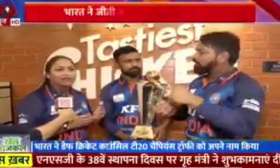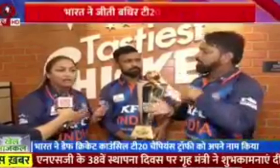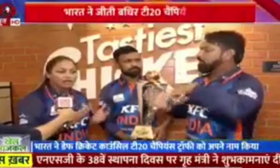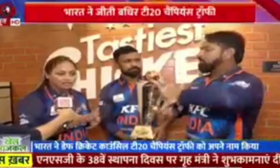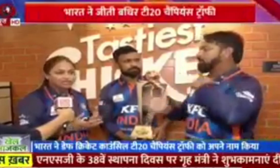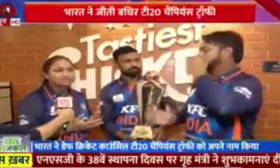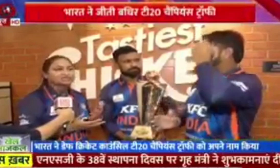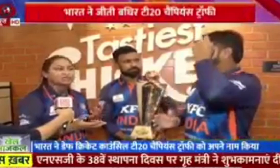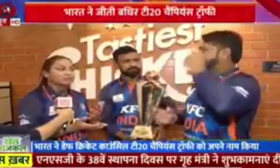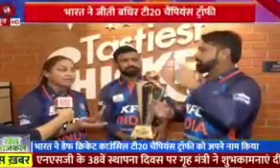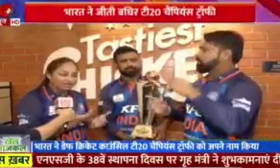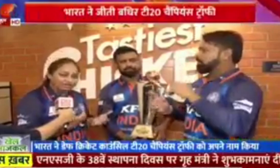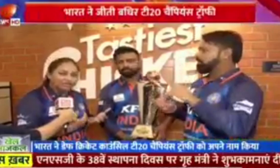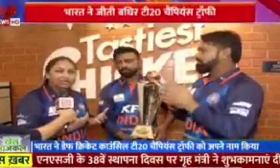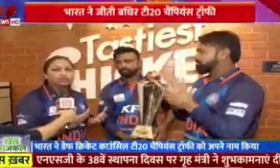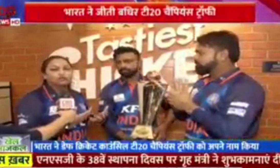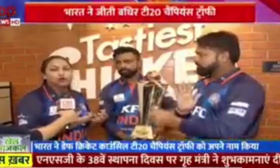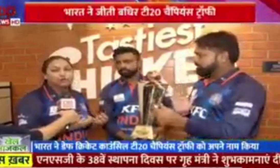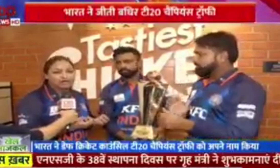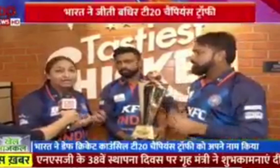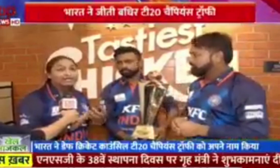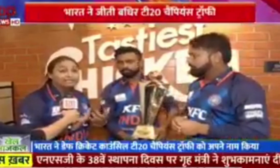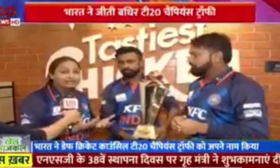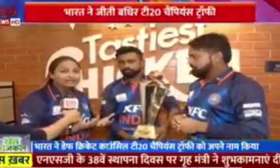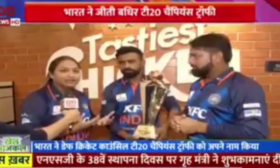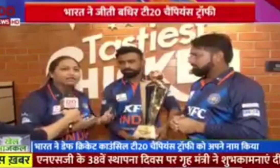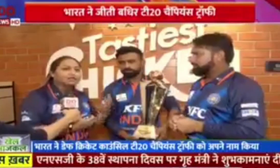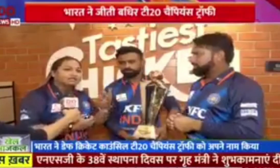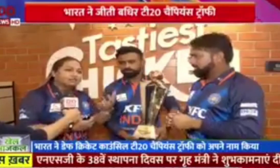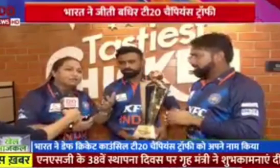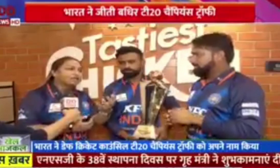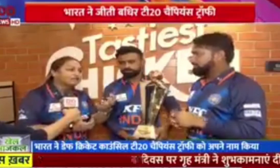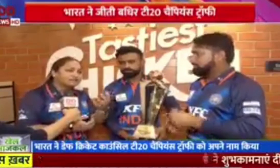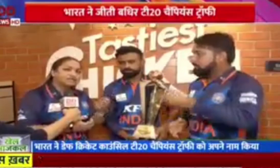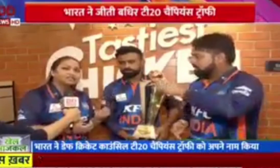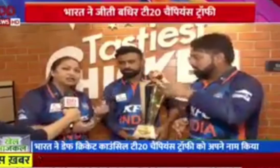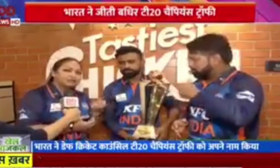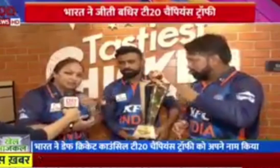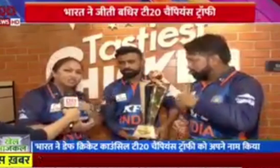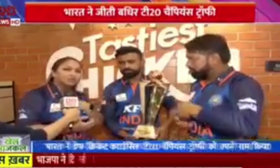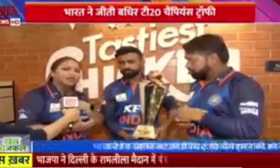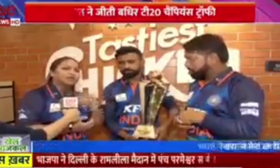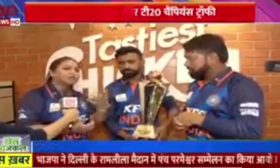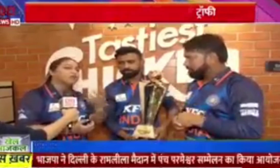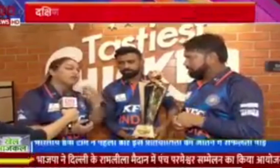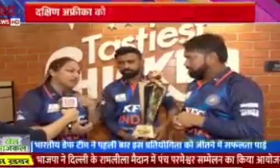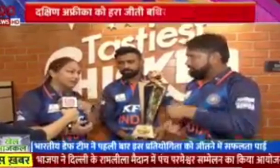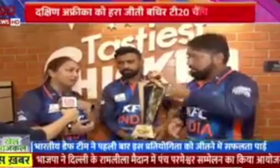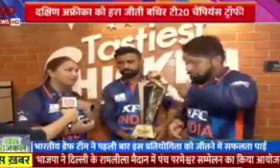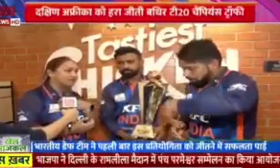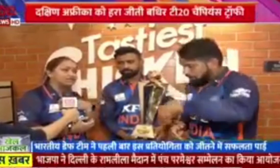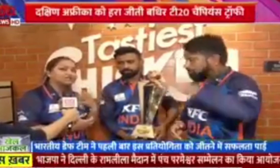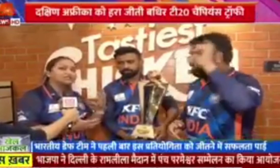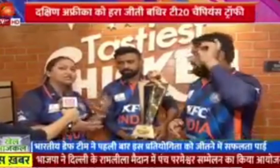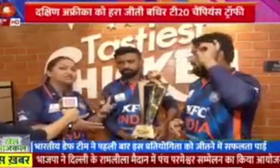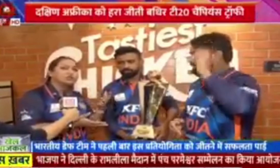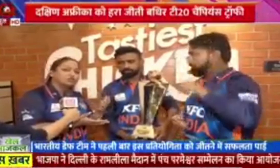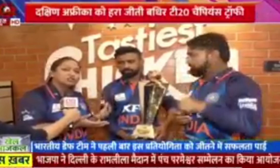हमें हर चीज़ बताती रहेंगी तो वो हमारे लिए इजी रहेगा। सबकी कन्वर्सेशन हम समझ पाएंगे कि वो हमें क्या बोलना चाहते हैं। जिस तरीके से कोचेज